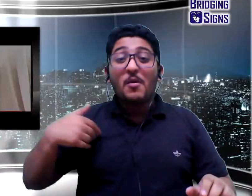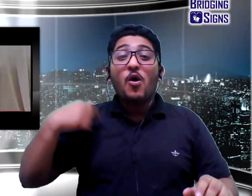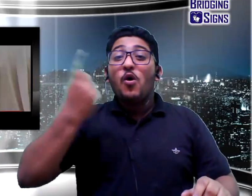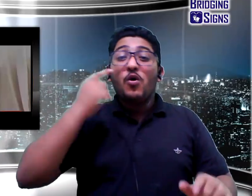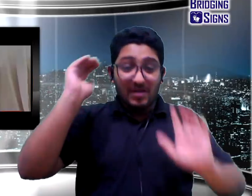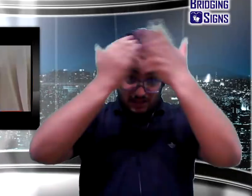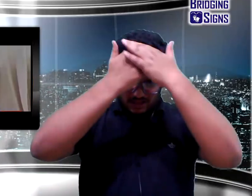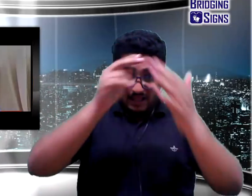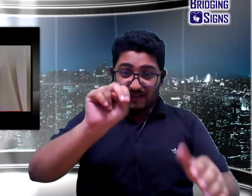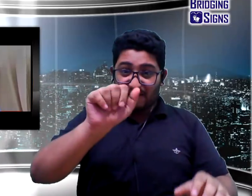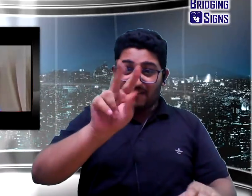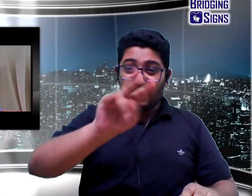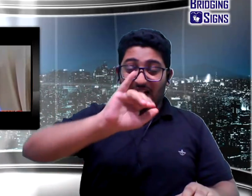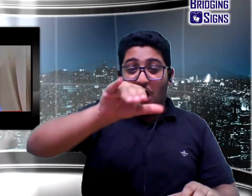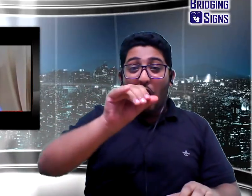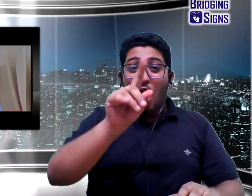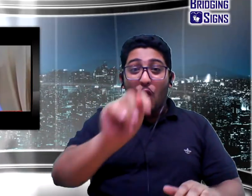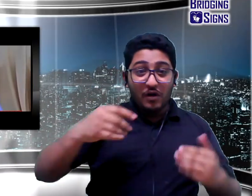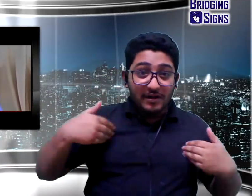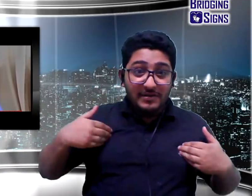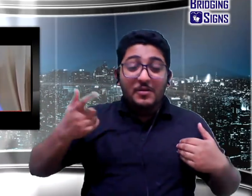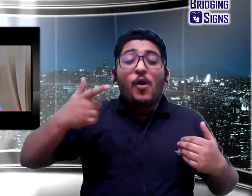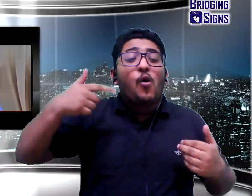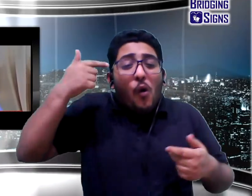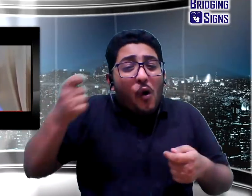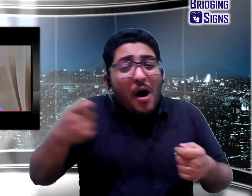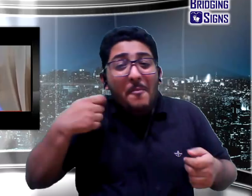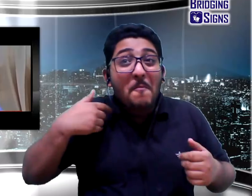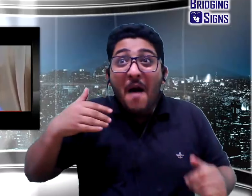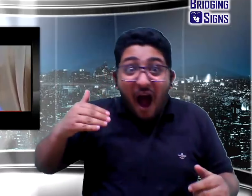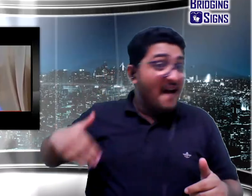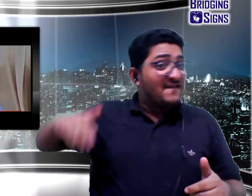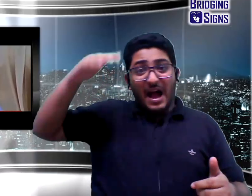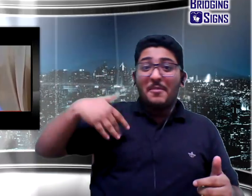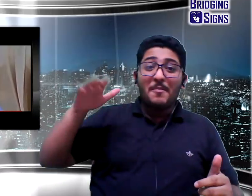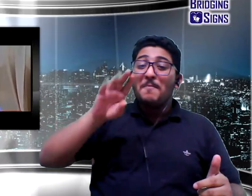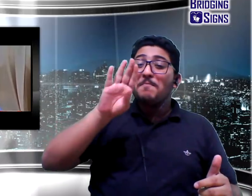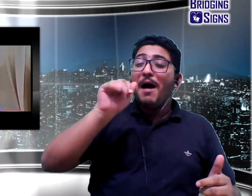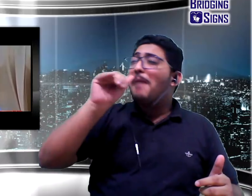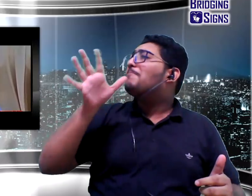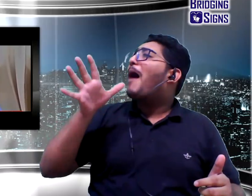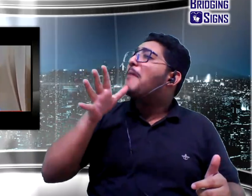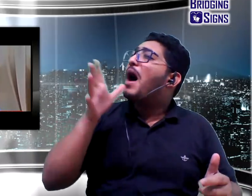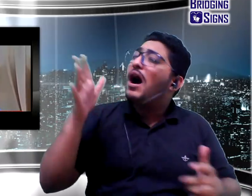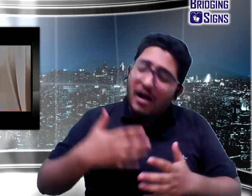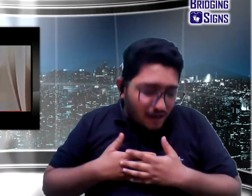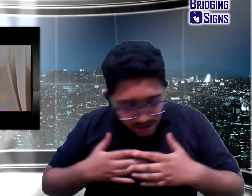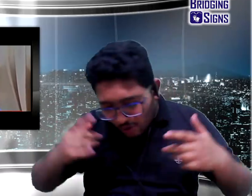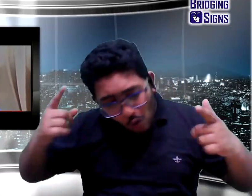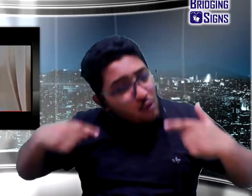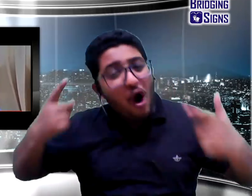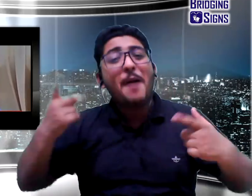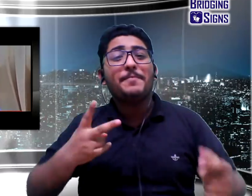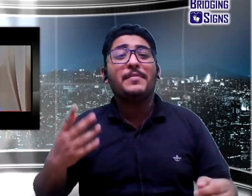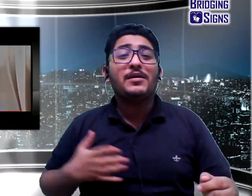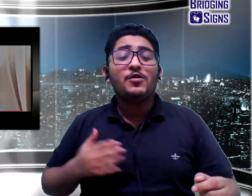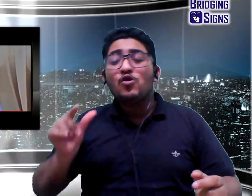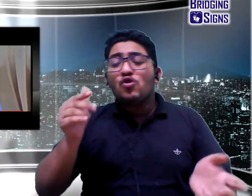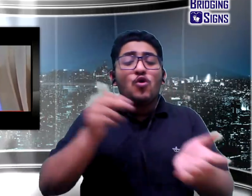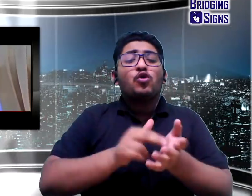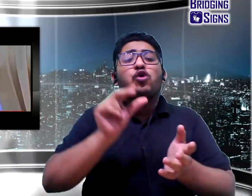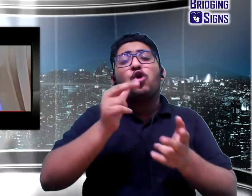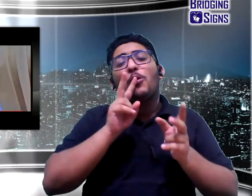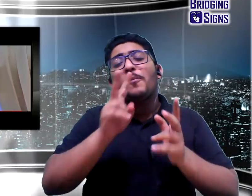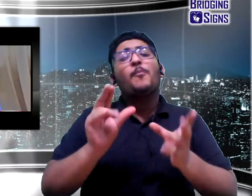सिद्धू, बाबा नानक दा कुकर, बाबा नानक दा नौकर, बाबा नानक दा चाकर, एक स्नेहा लेके आया